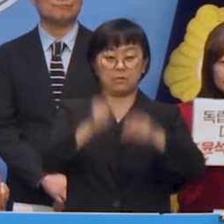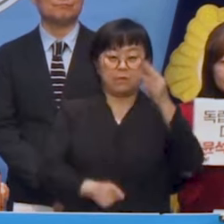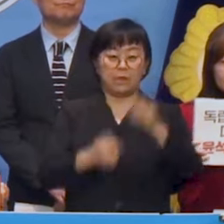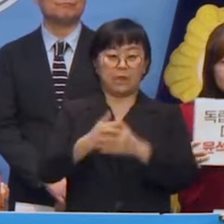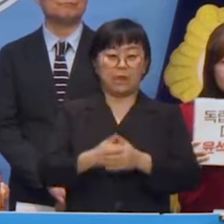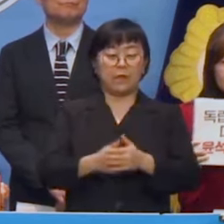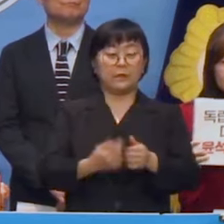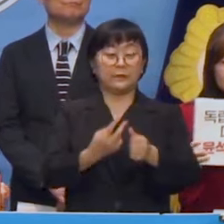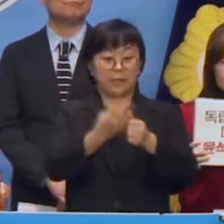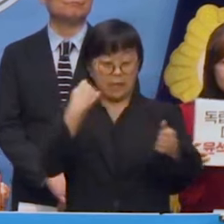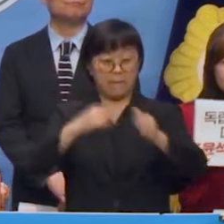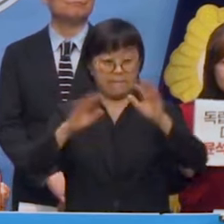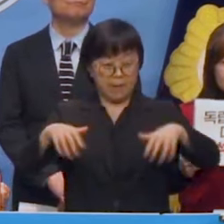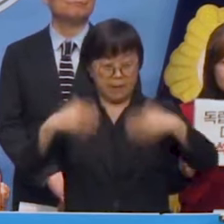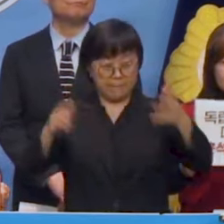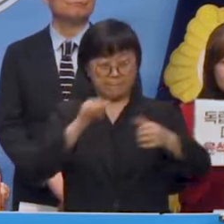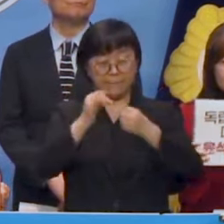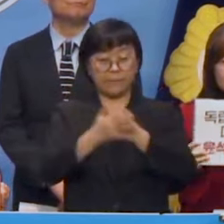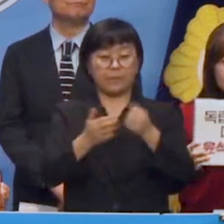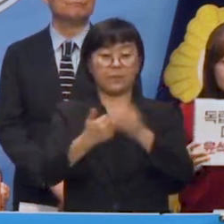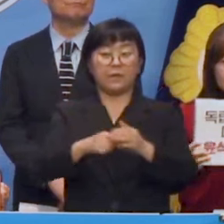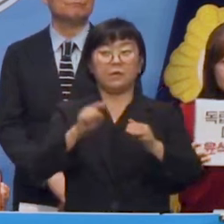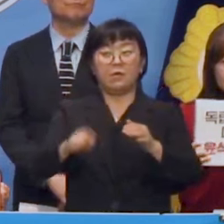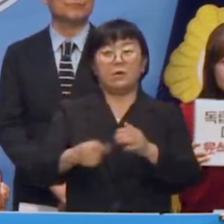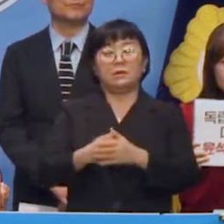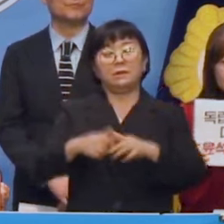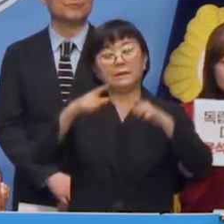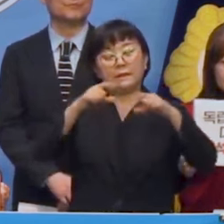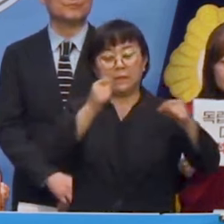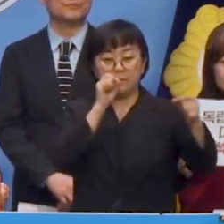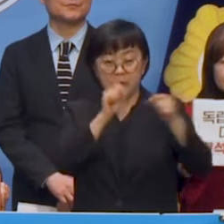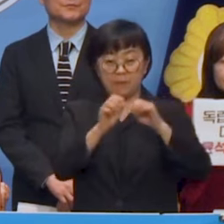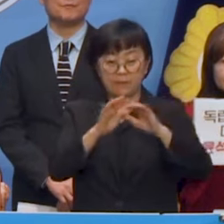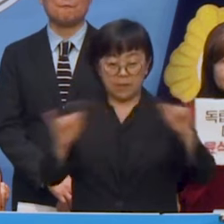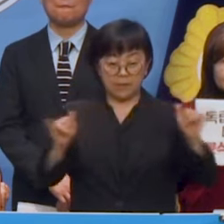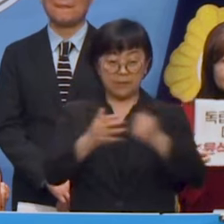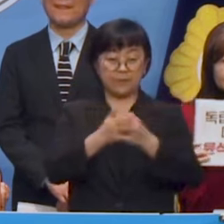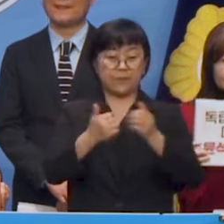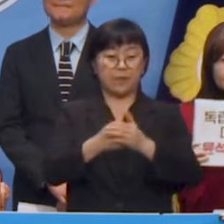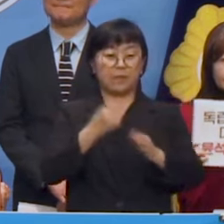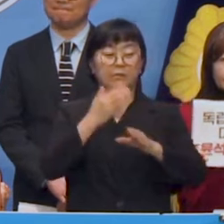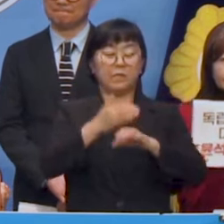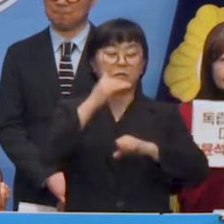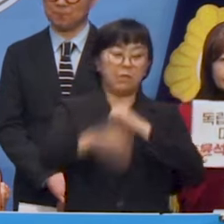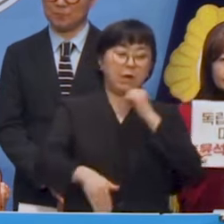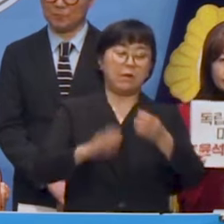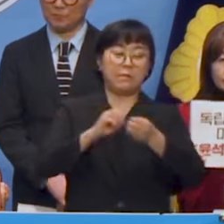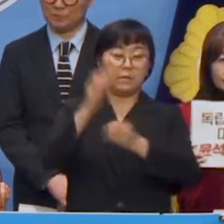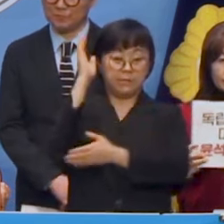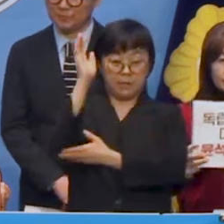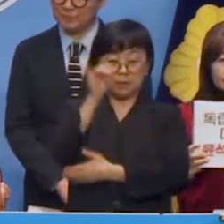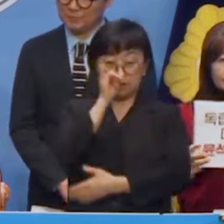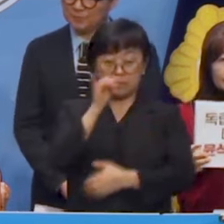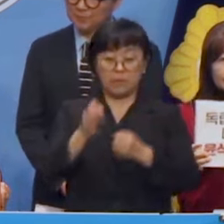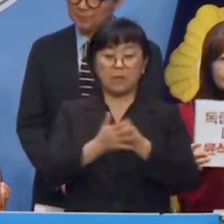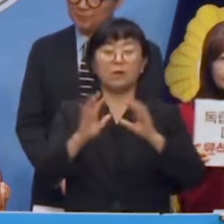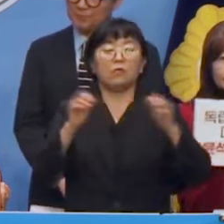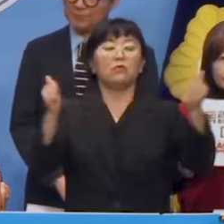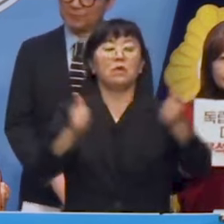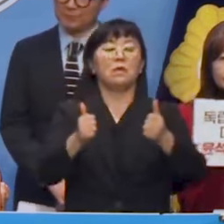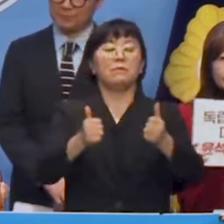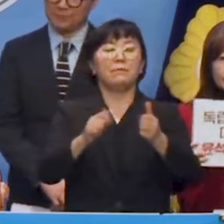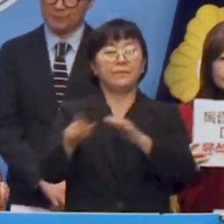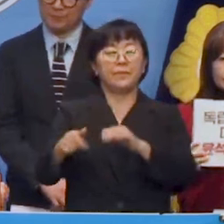윤석열 탄핵바람을 불러일으켜 이러한 친일 반민족, 반민주 망언과 행동을 일삼는